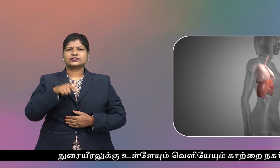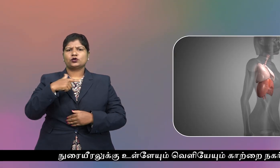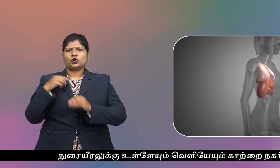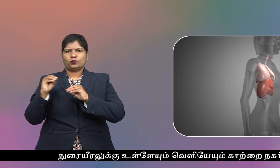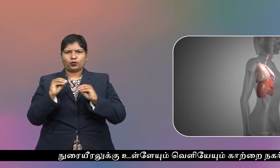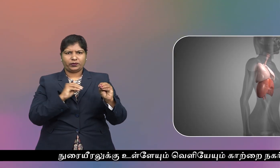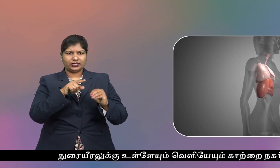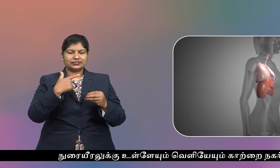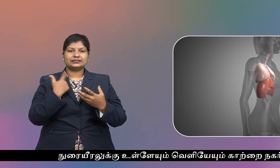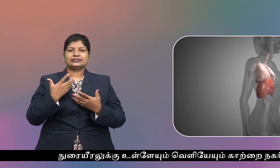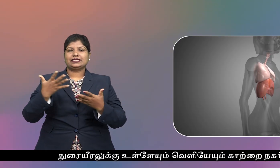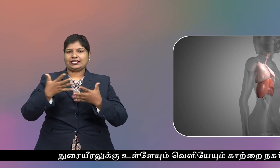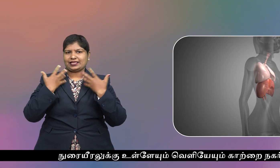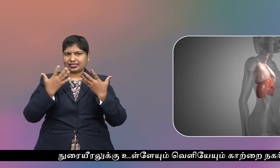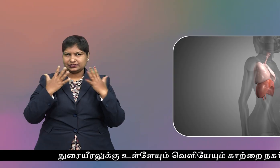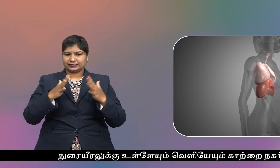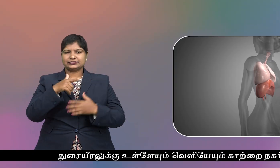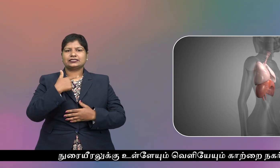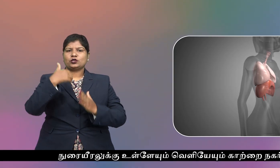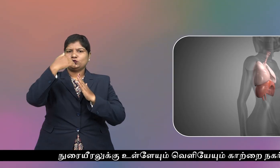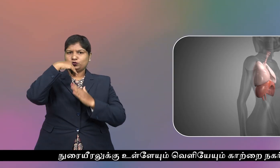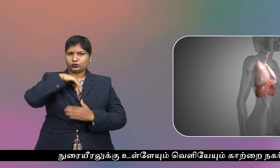நுரையீரலுக்கு உள்ளேயும் வெளியேயும் காற்றை நகர்த்துவதற்கு